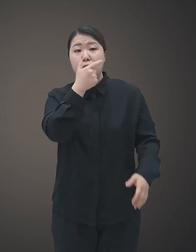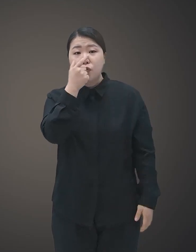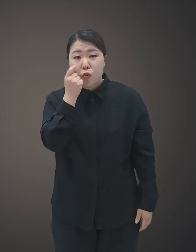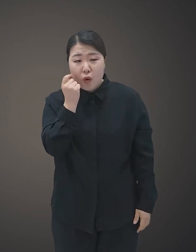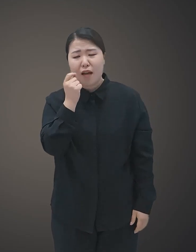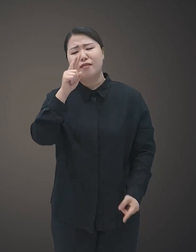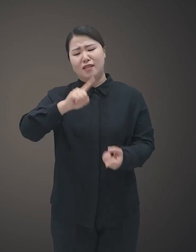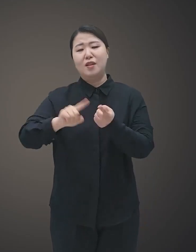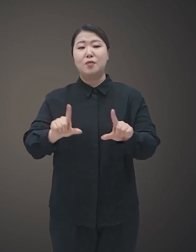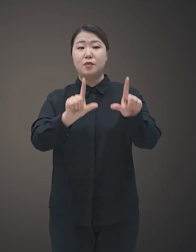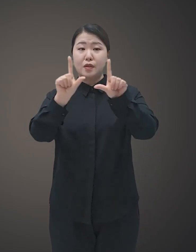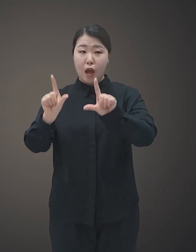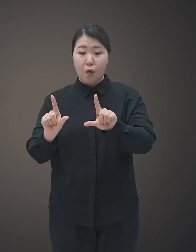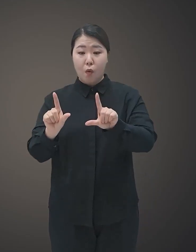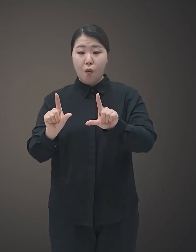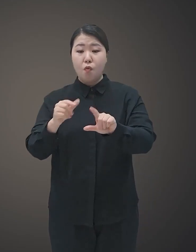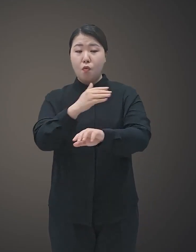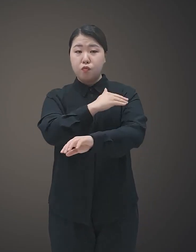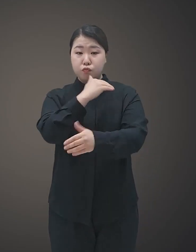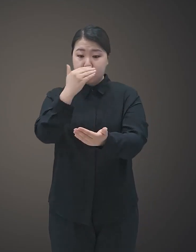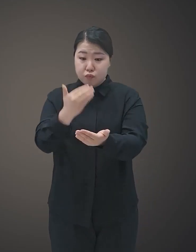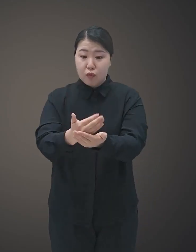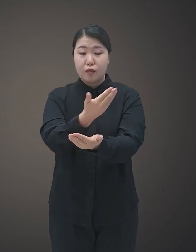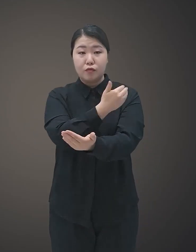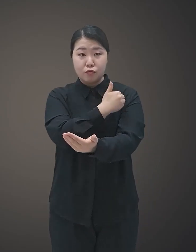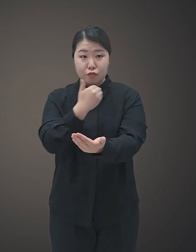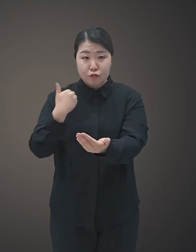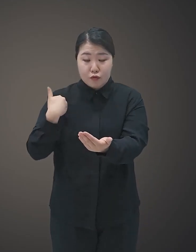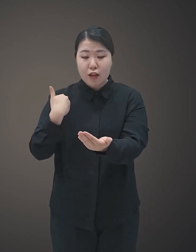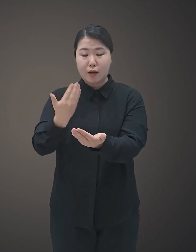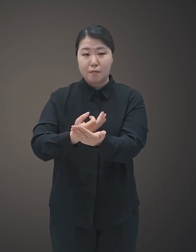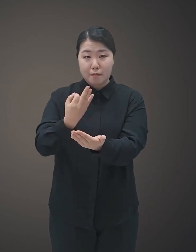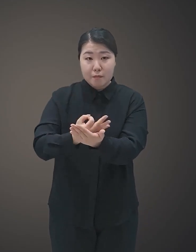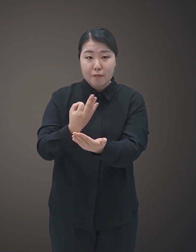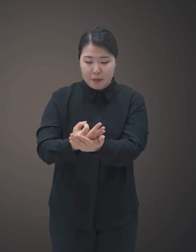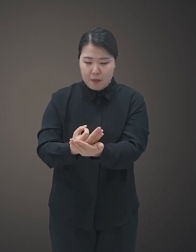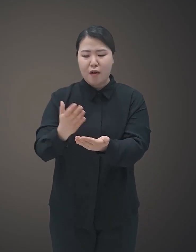살고 넉넉하면 나누어 살면 되겠다 싶습니다.